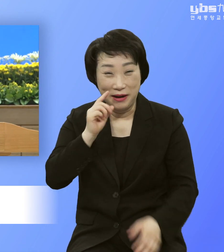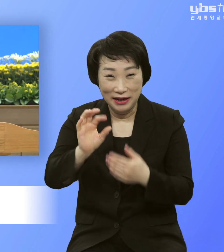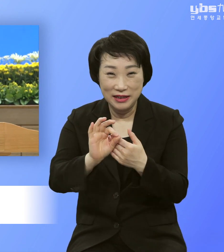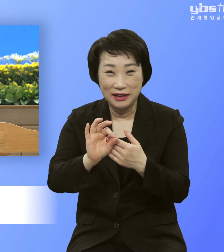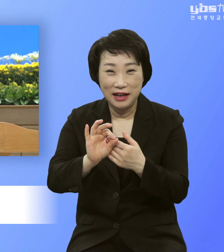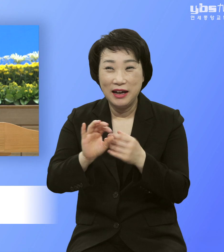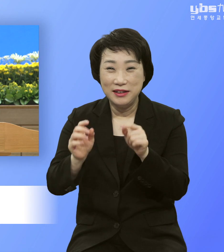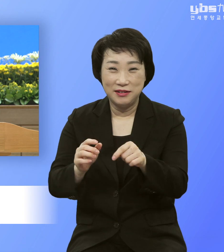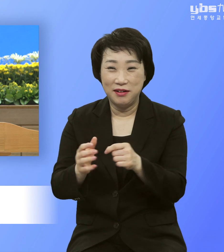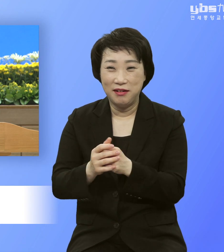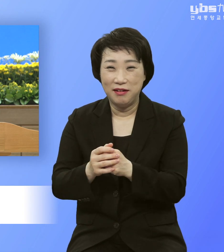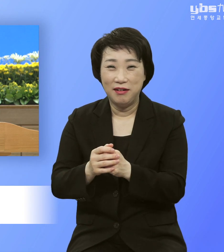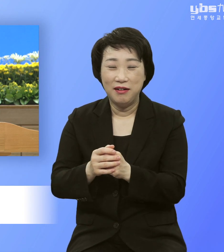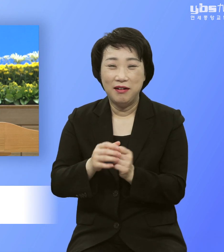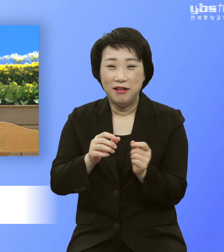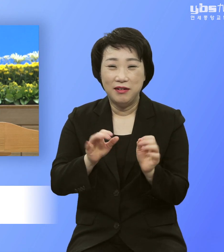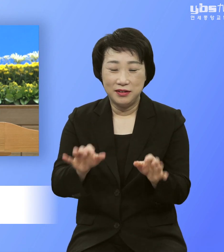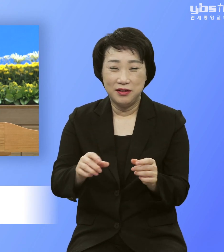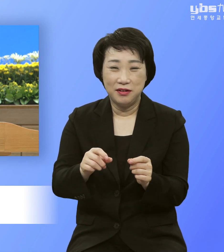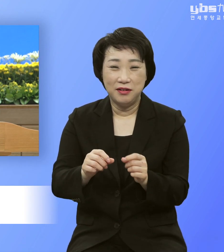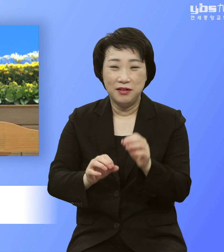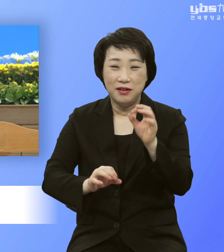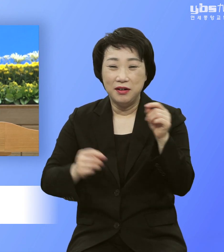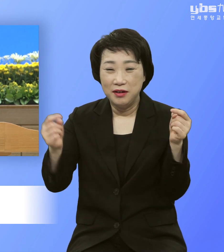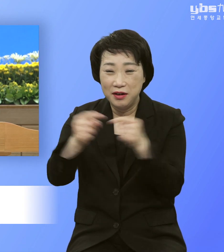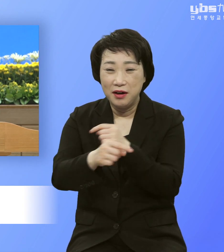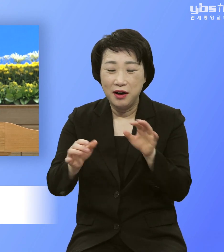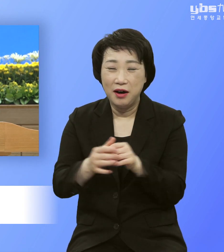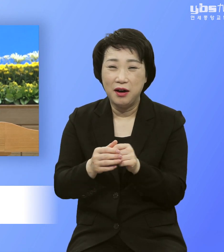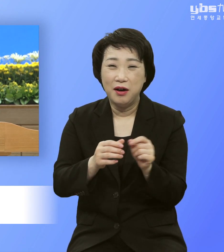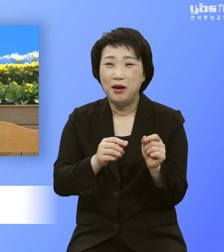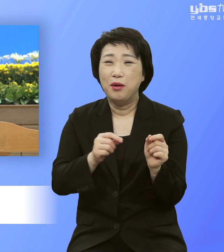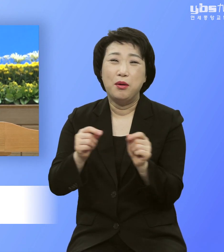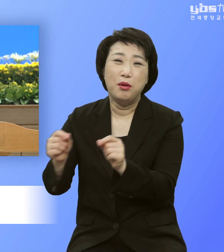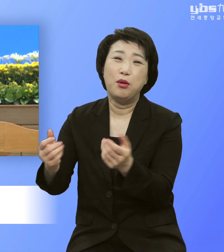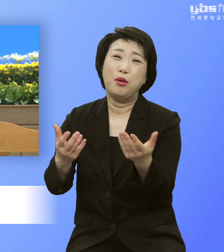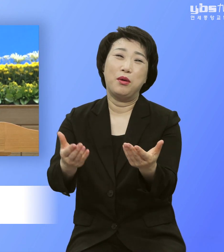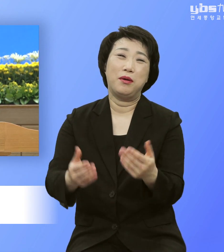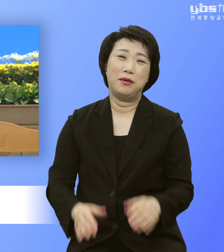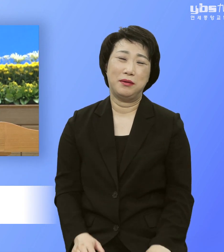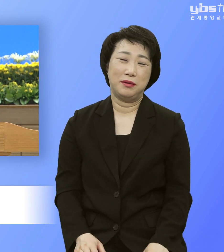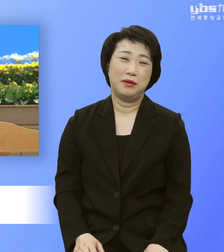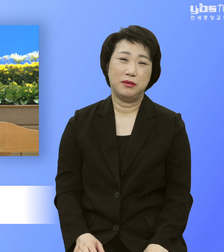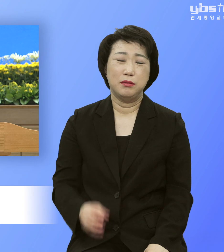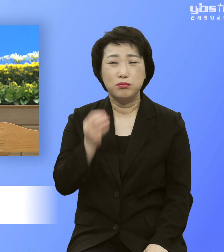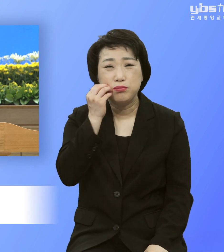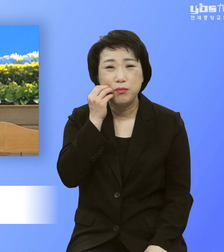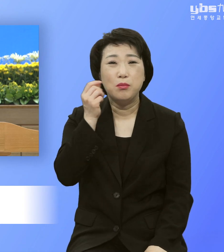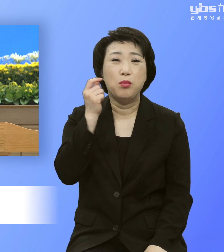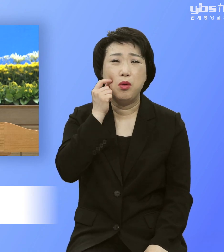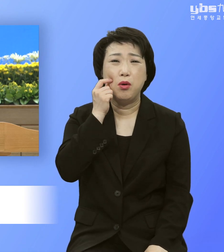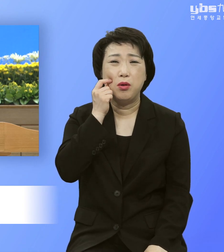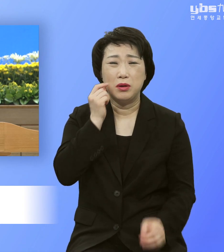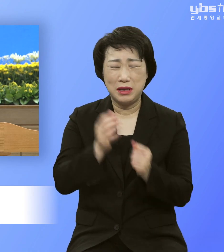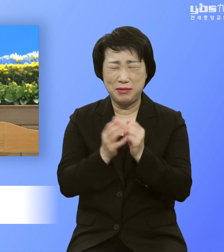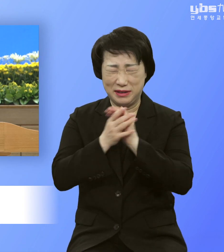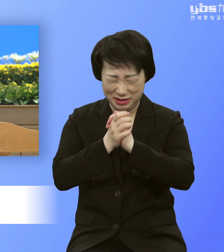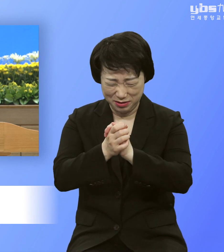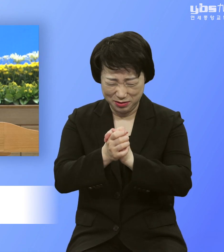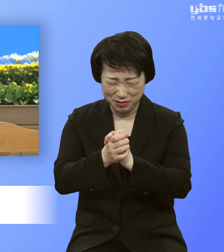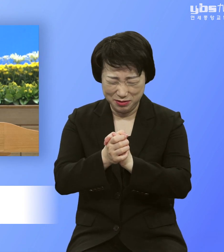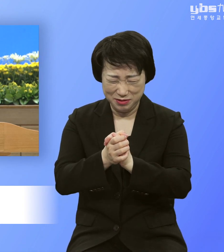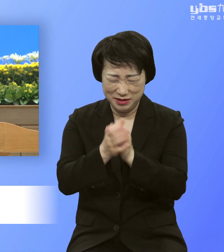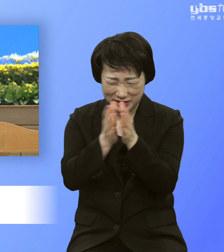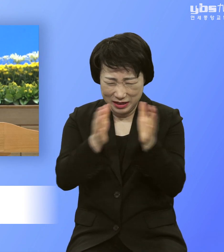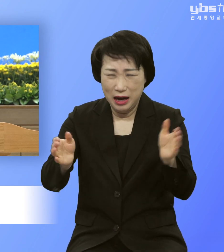만약에 내려오면 공사가 더 질려도 없어요. 그렇다고 한없이 안 올릴 수는 없잖아요. 그리고 기도요.